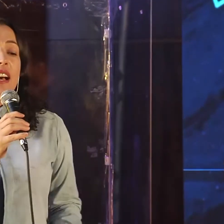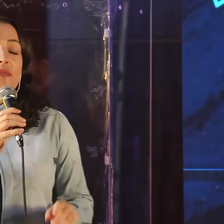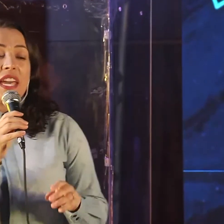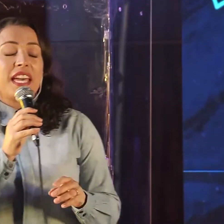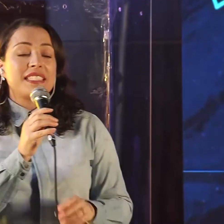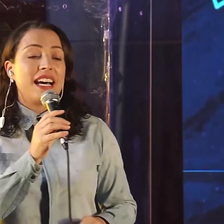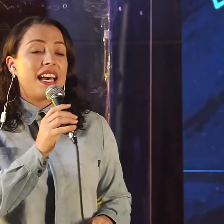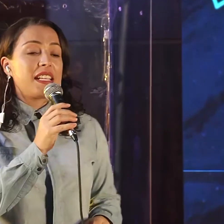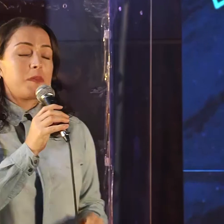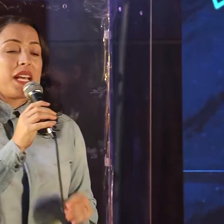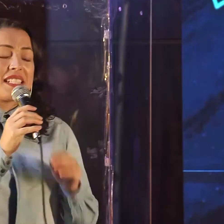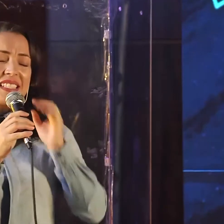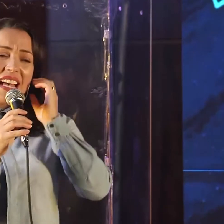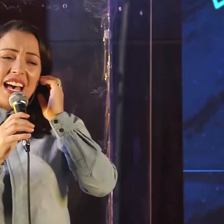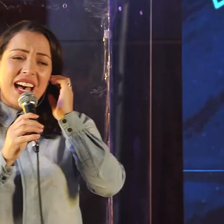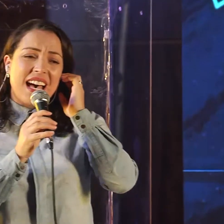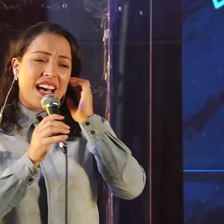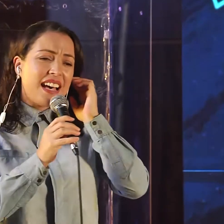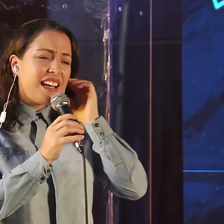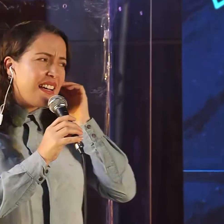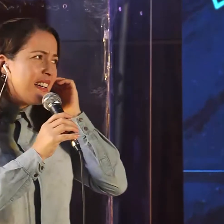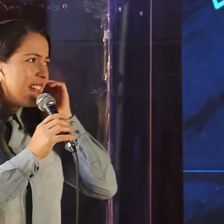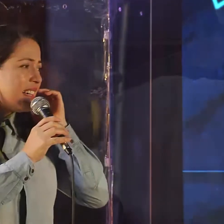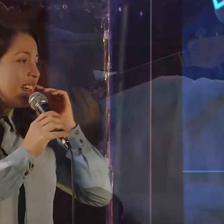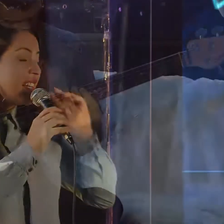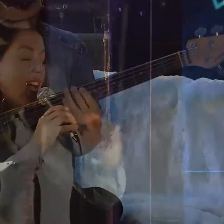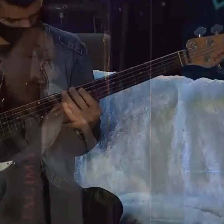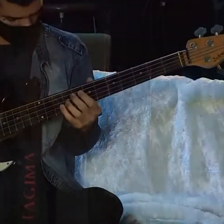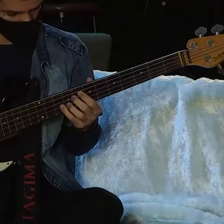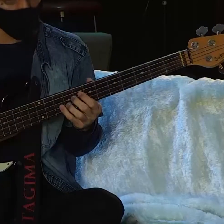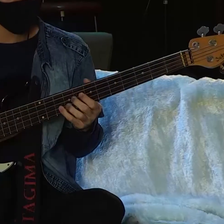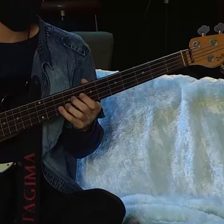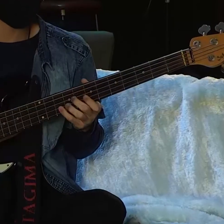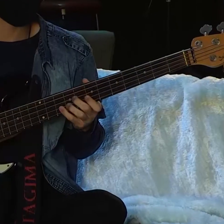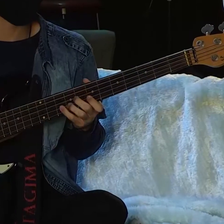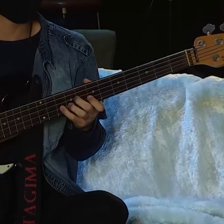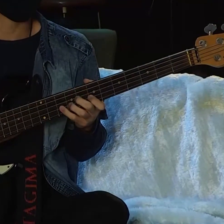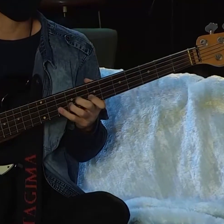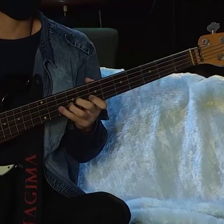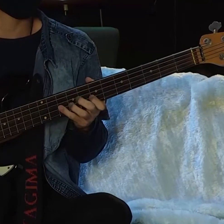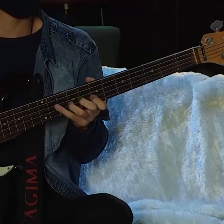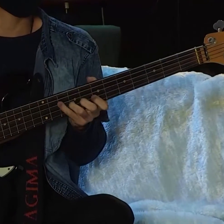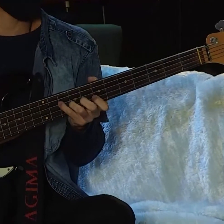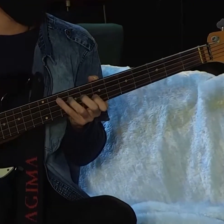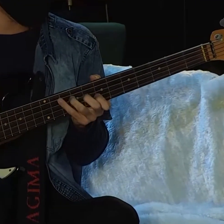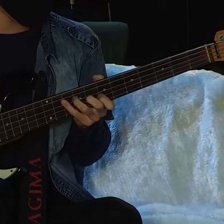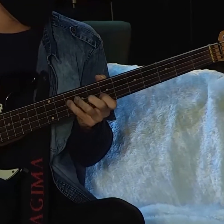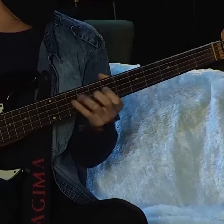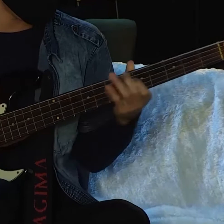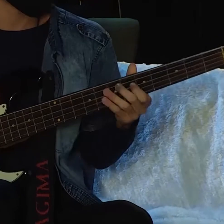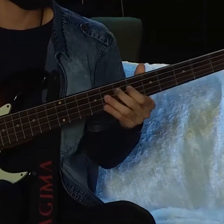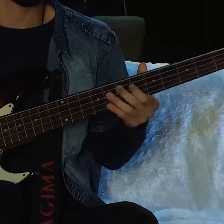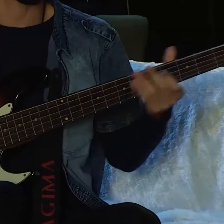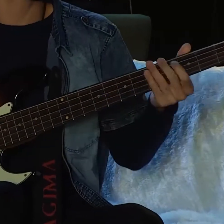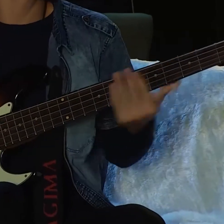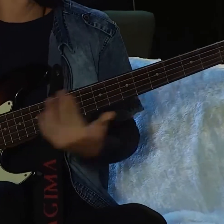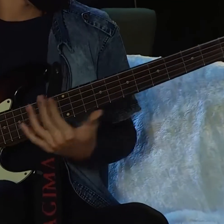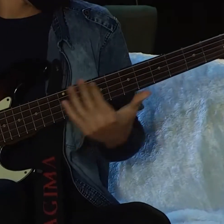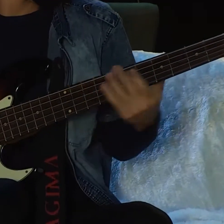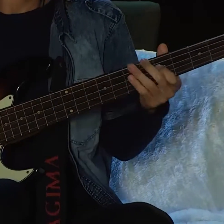transbordar e a vida expressar. A ordem é avançar.